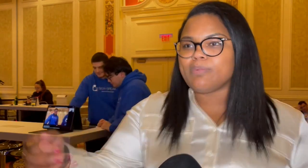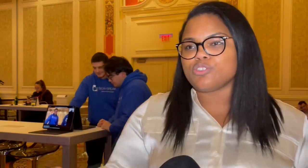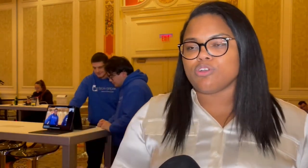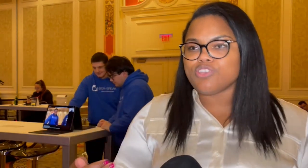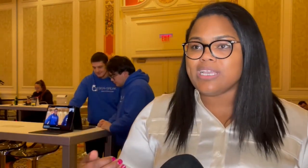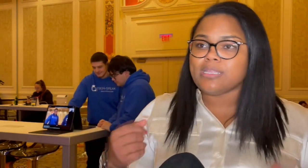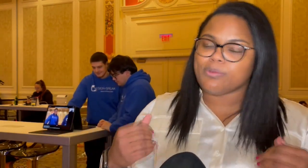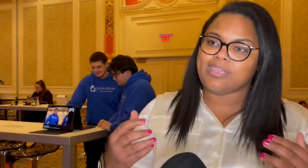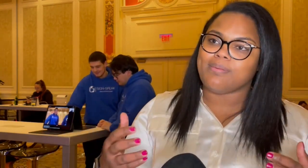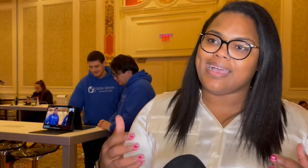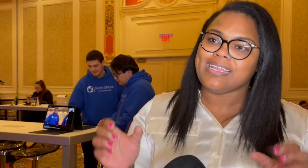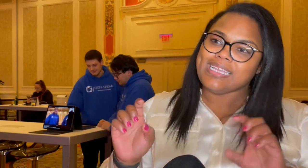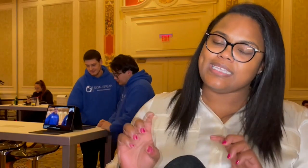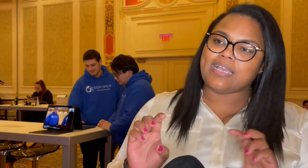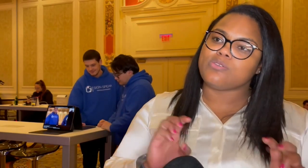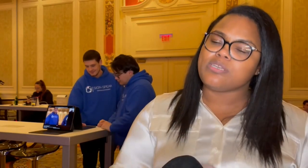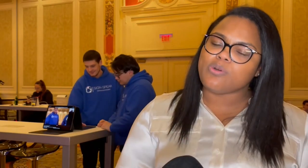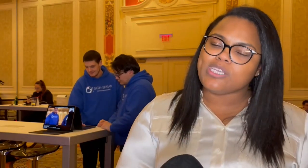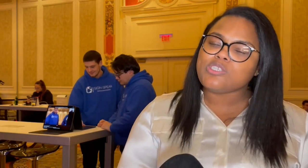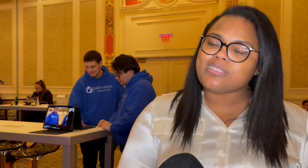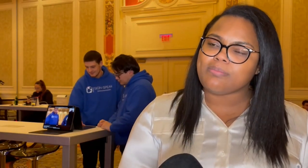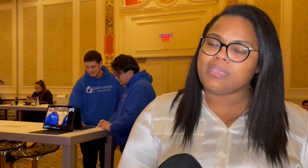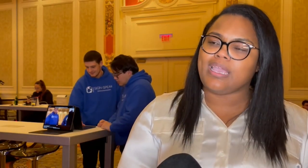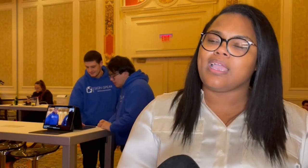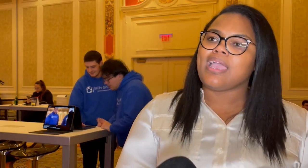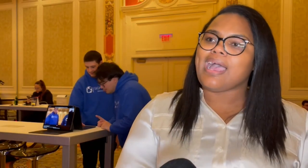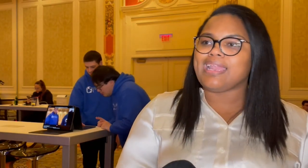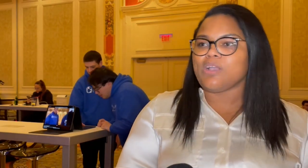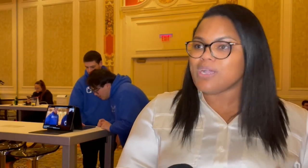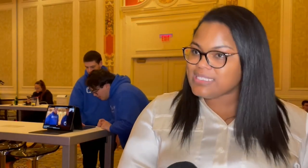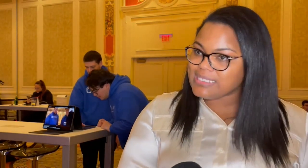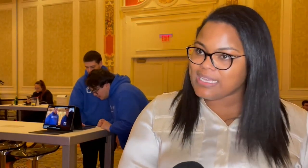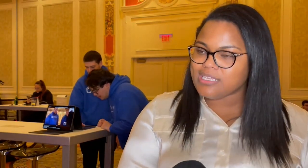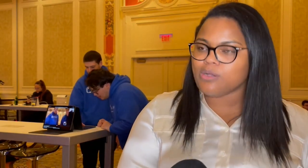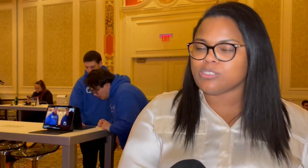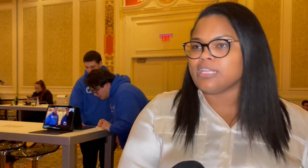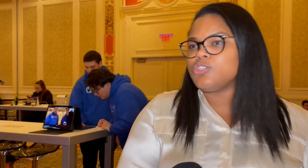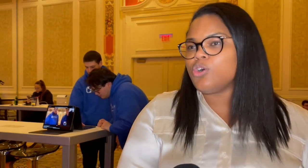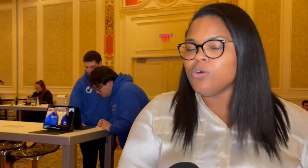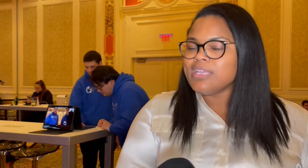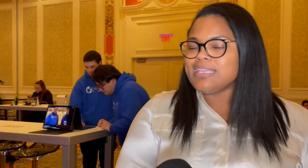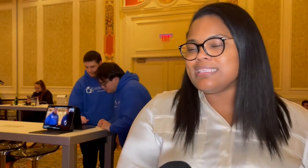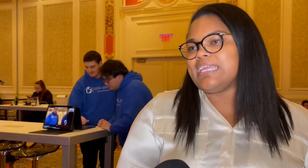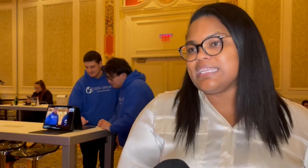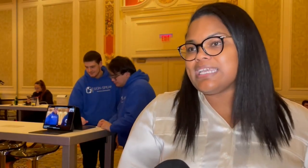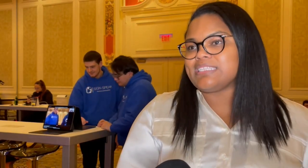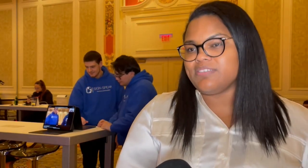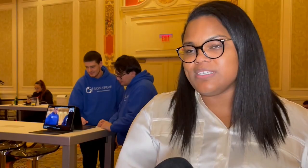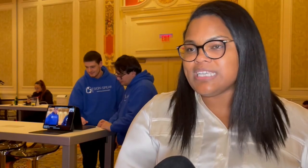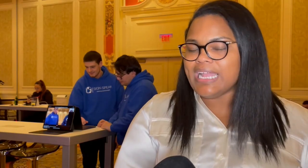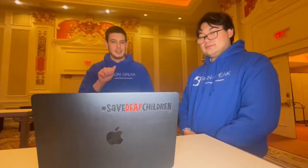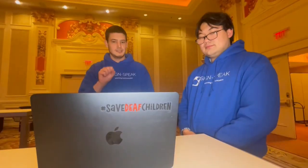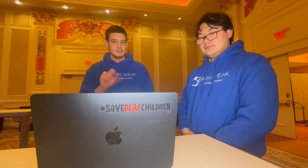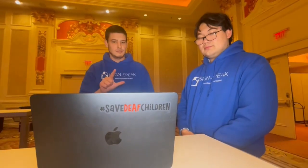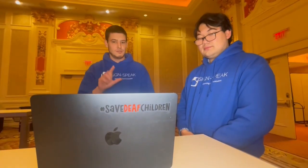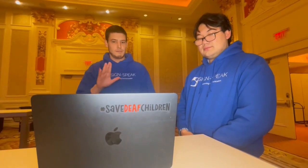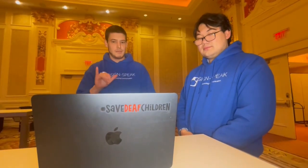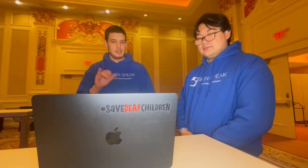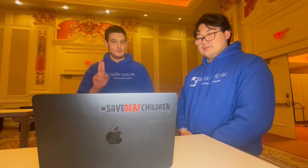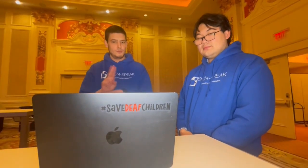persona oyente puede hablar y traducimos eso también a lenguajes de seña usando inteligencia artificial. La última encuesta de